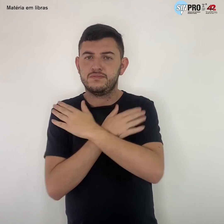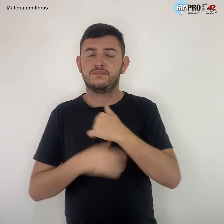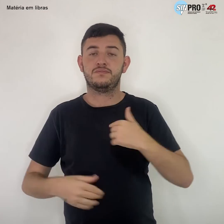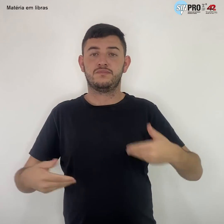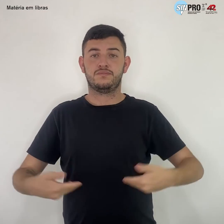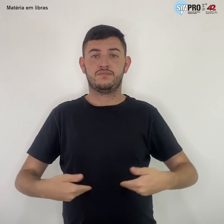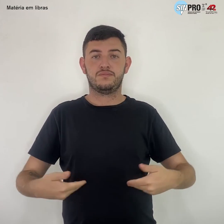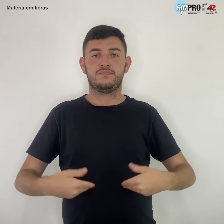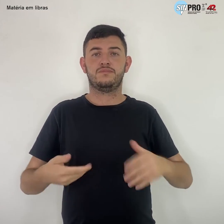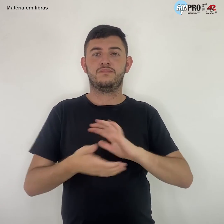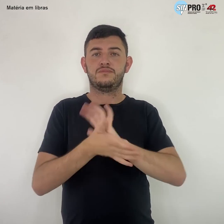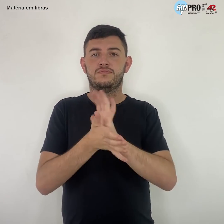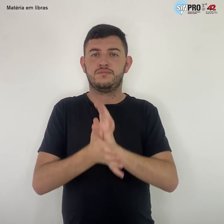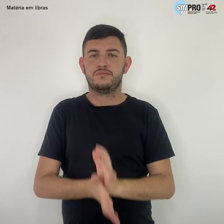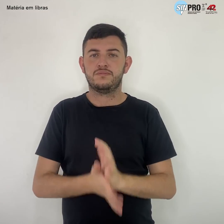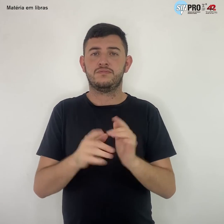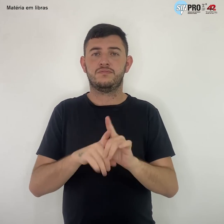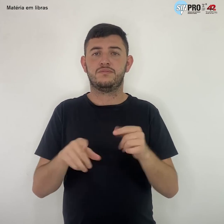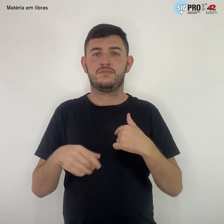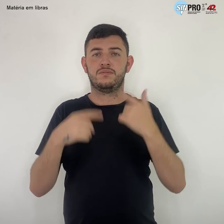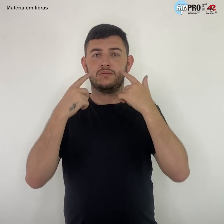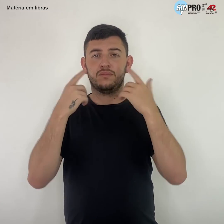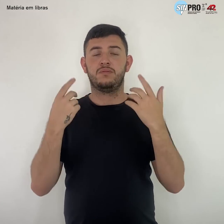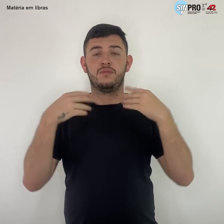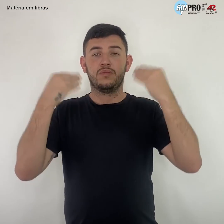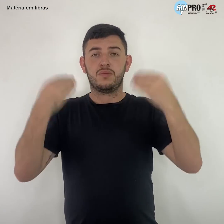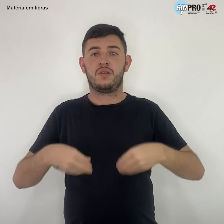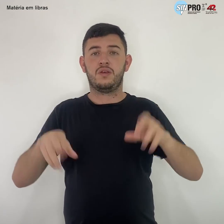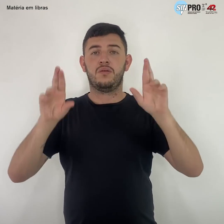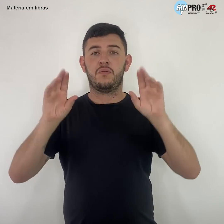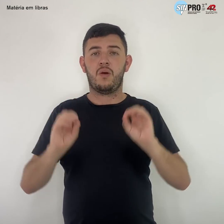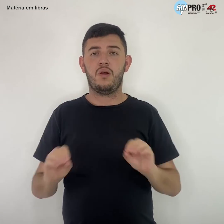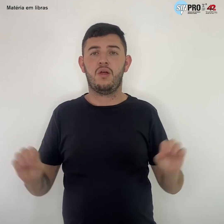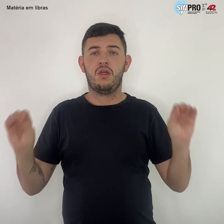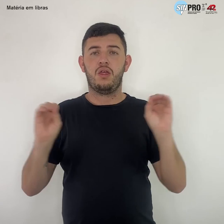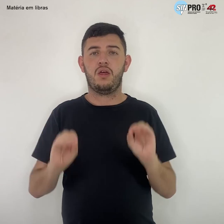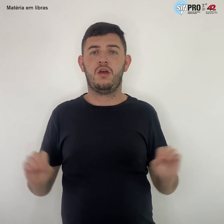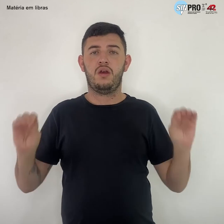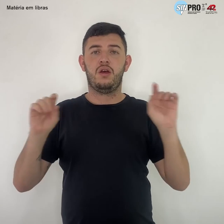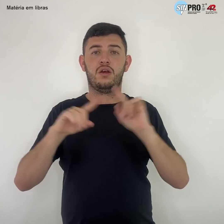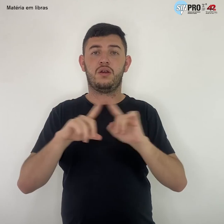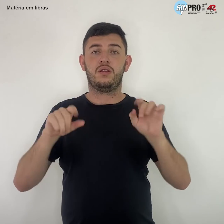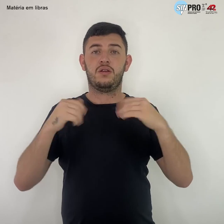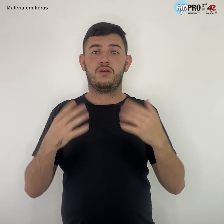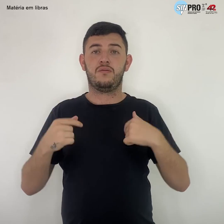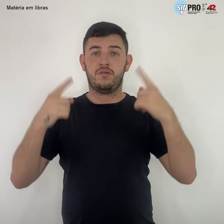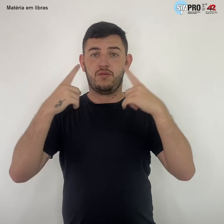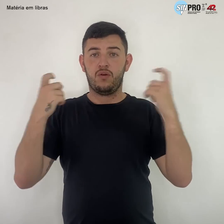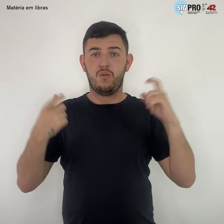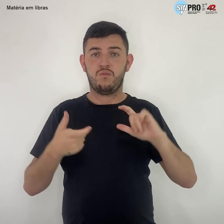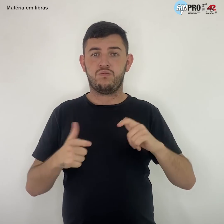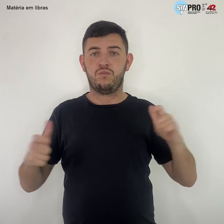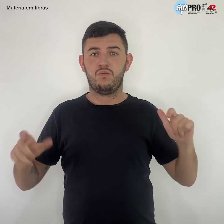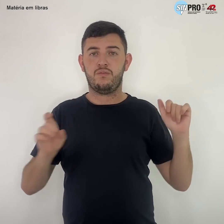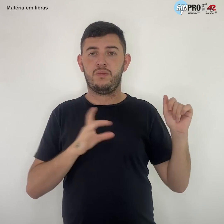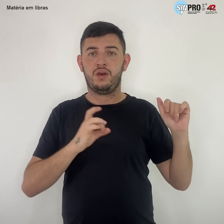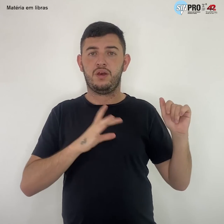a miséria, o desalento, a crescente da violência, o medo tem um culpado, o presidente